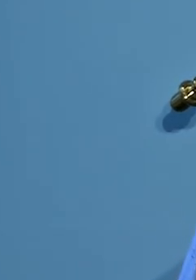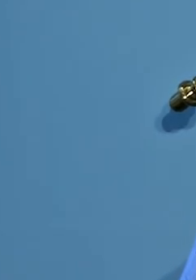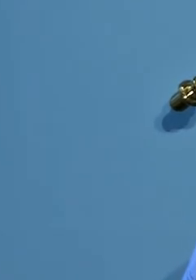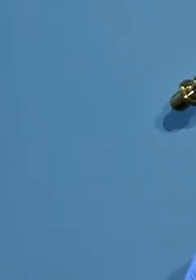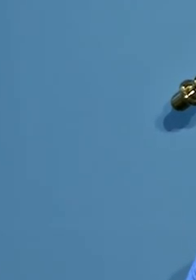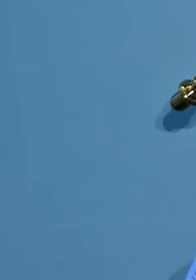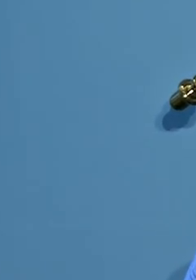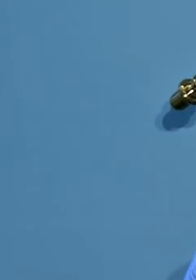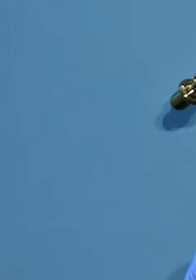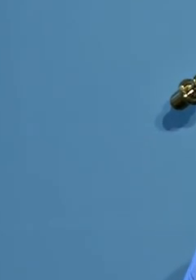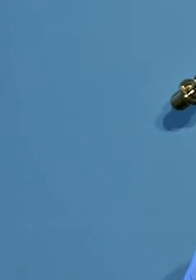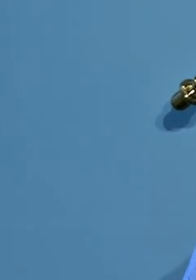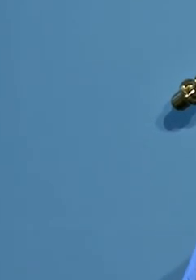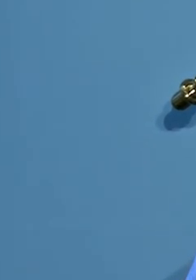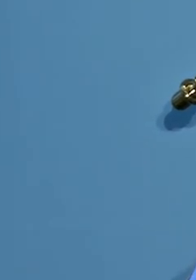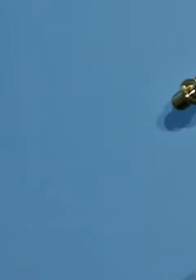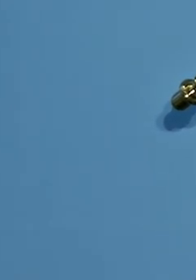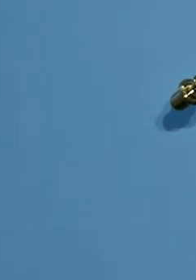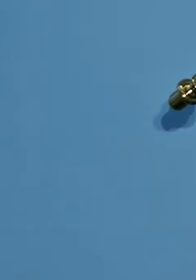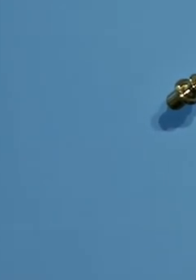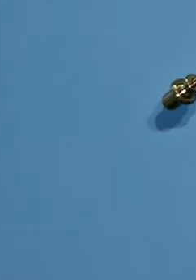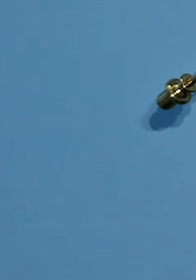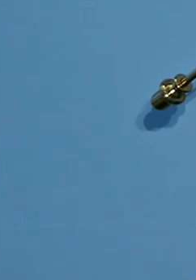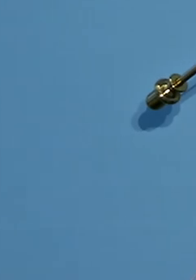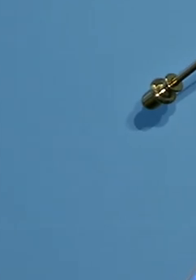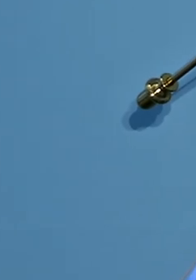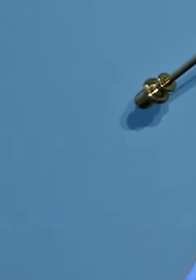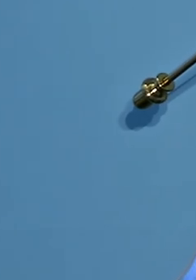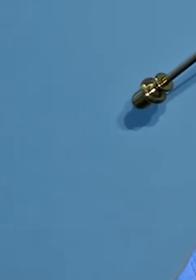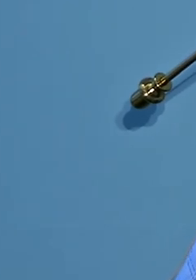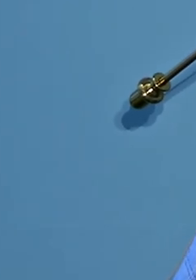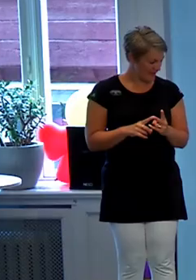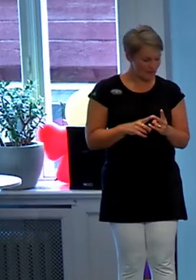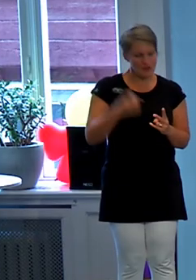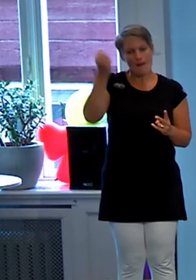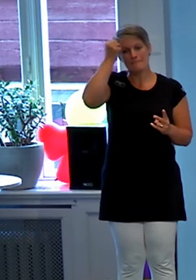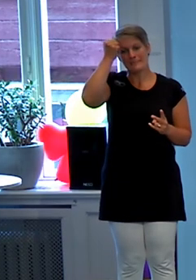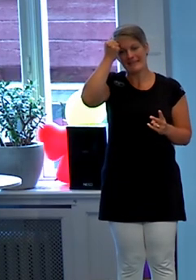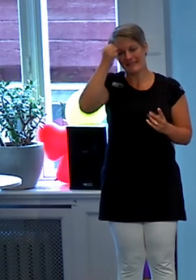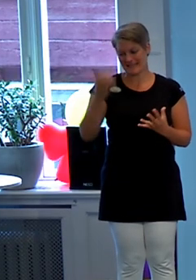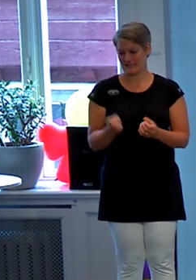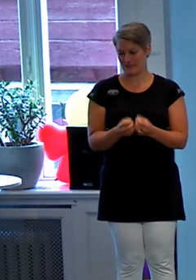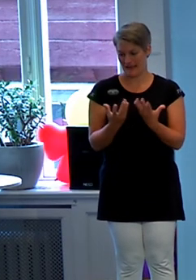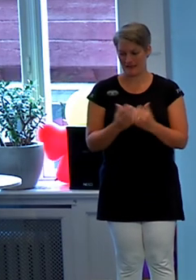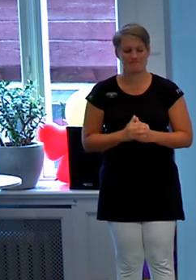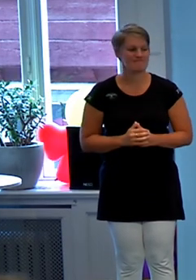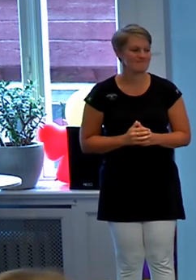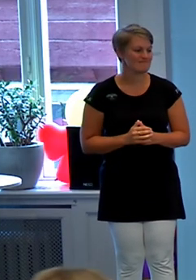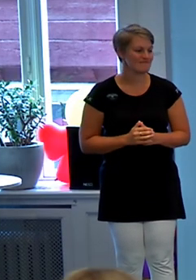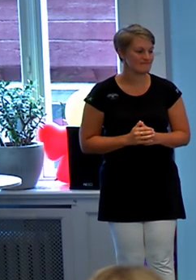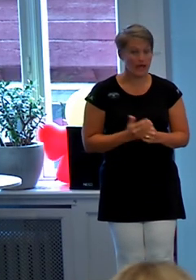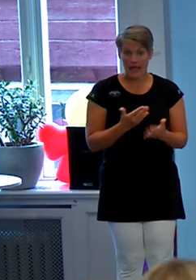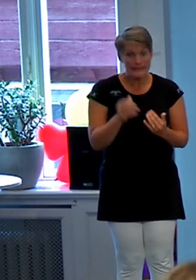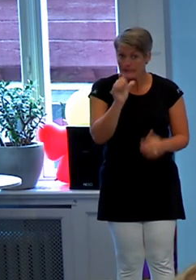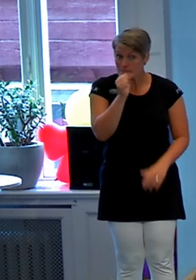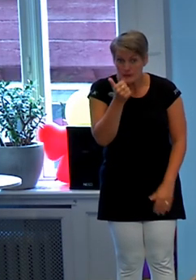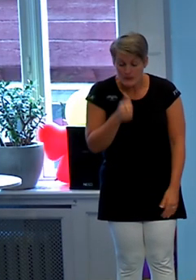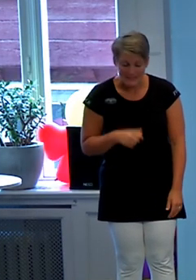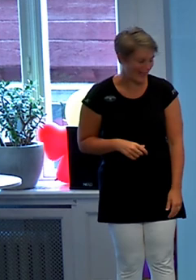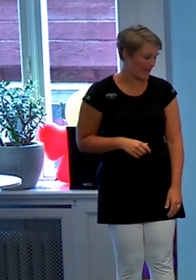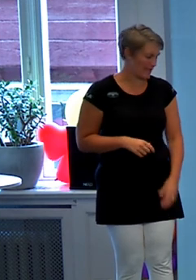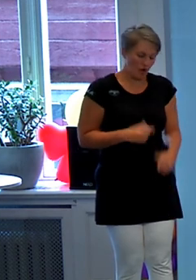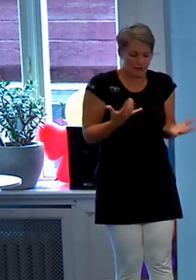spelkort eller vändespill. Memory game. Aha, det är bra. Ja. Inte snus. Nej, jag